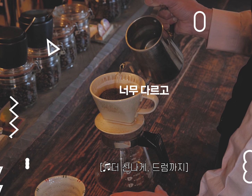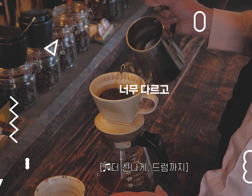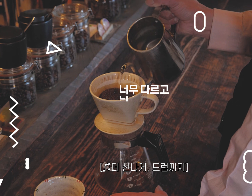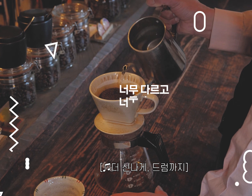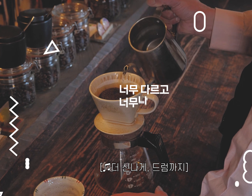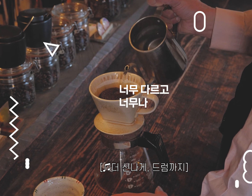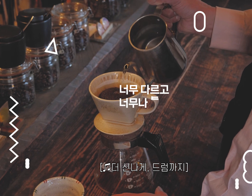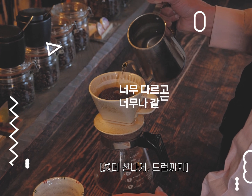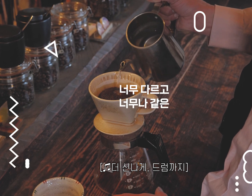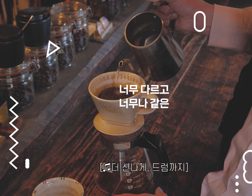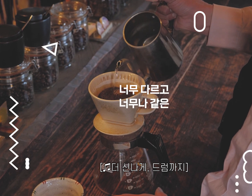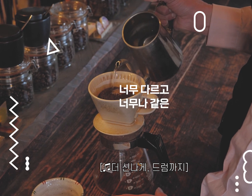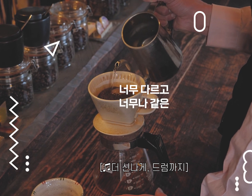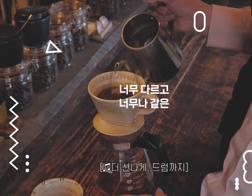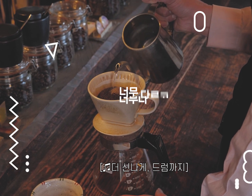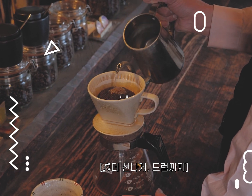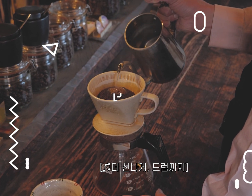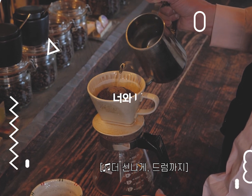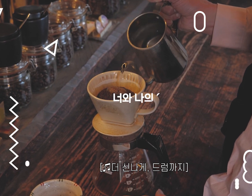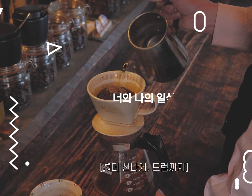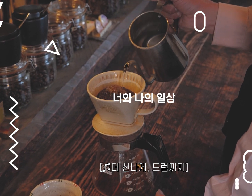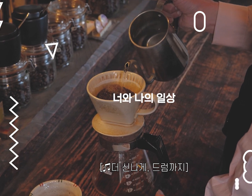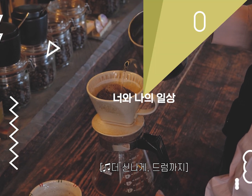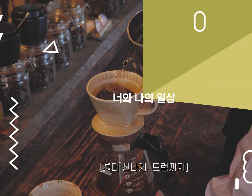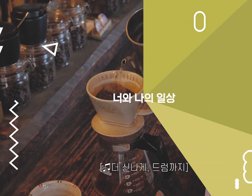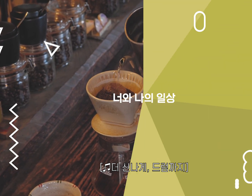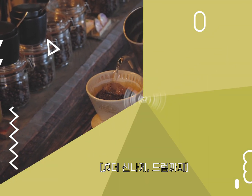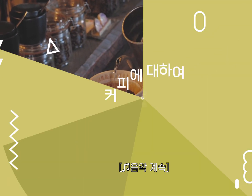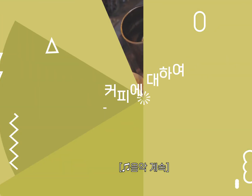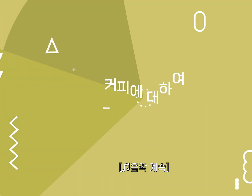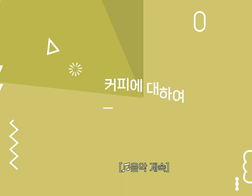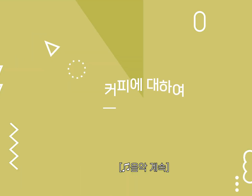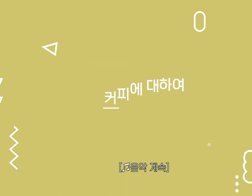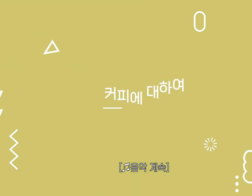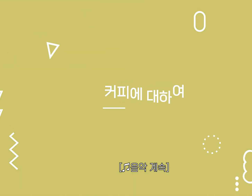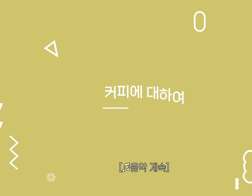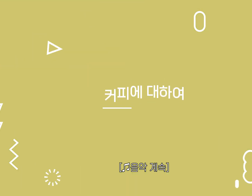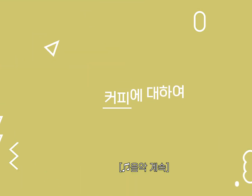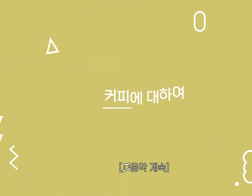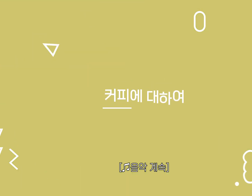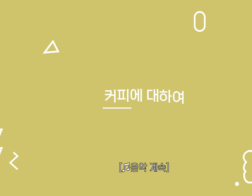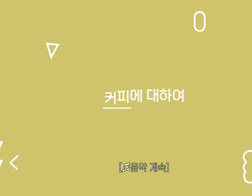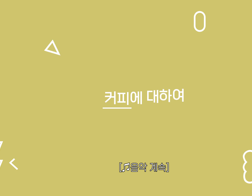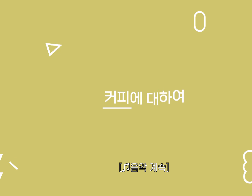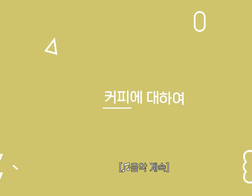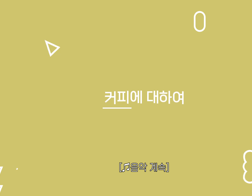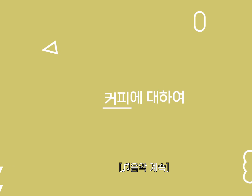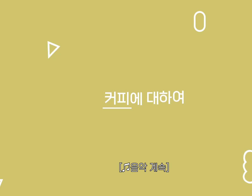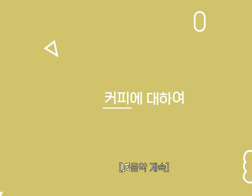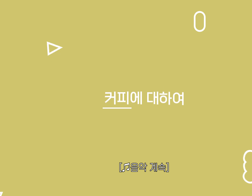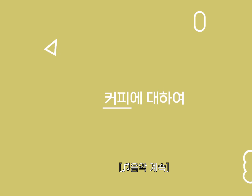너무 다르고 너무나 같은 너와 나의 일상, 커피에 대하여.